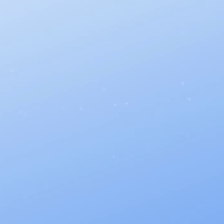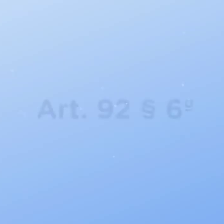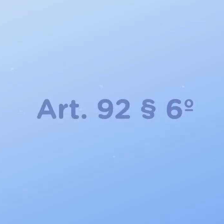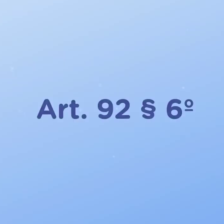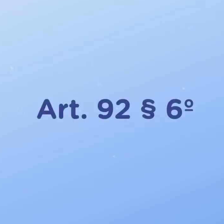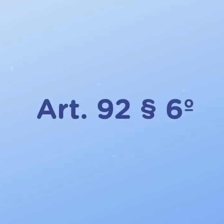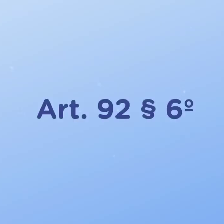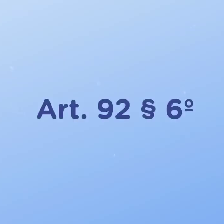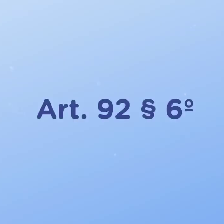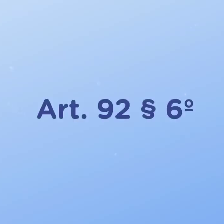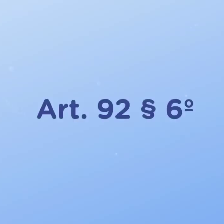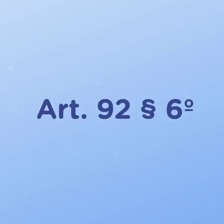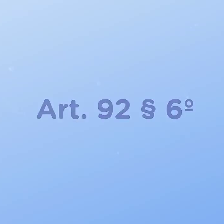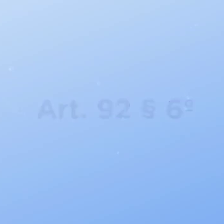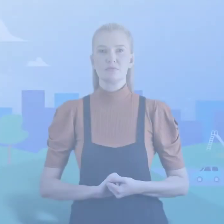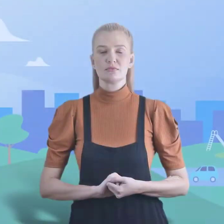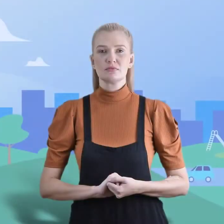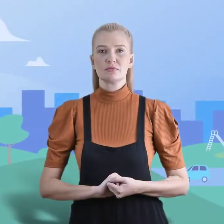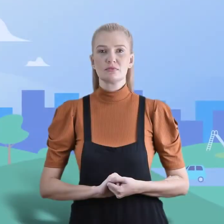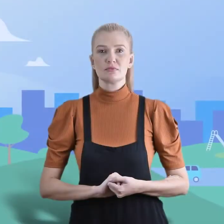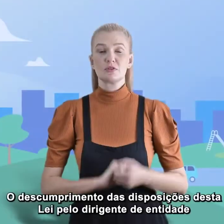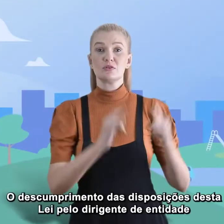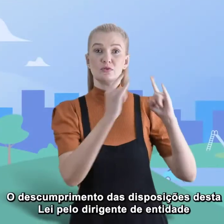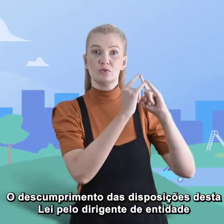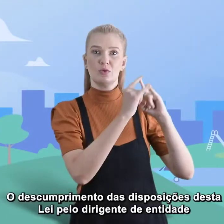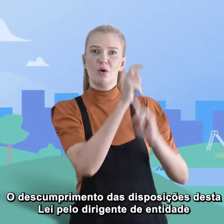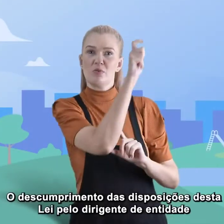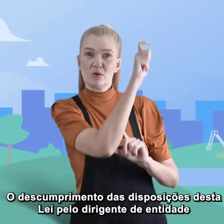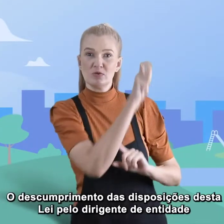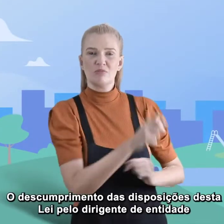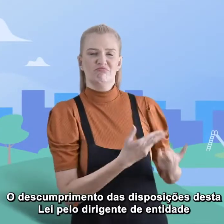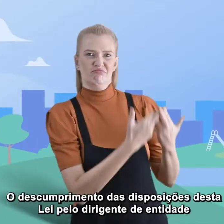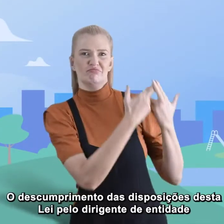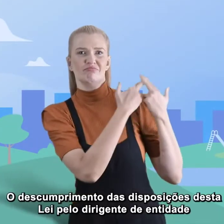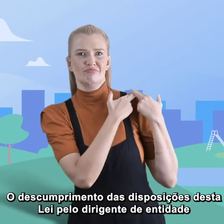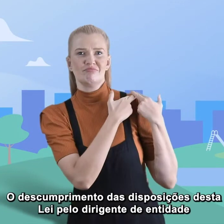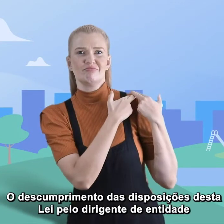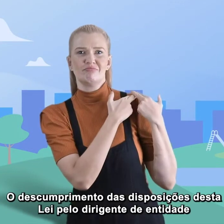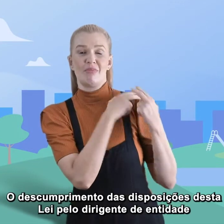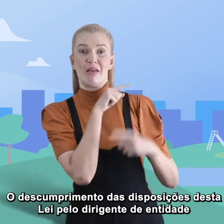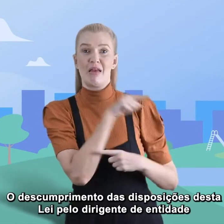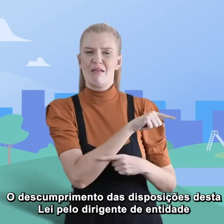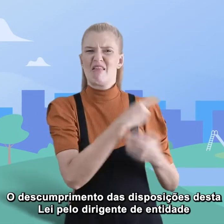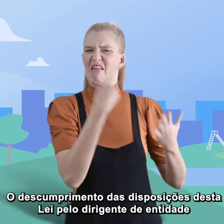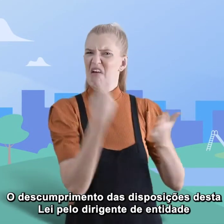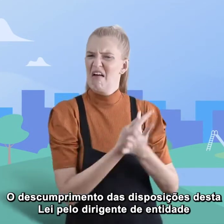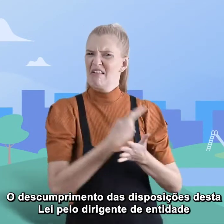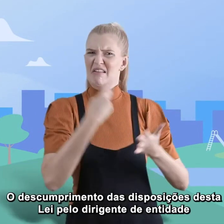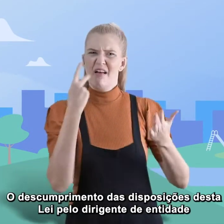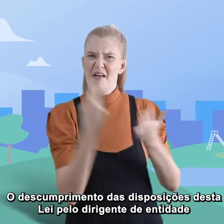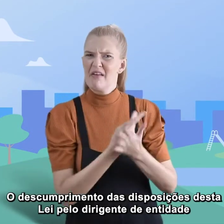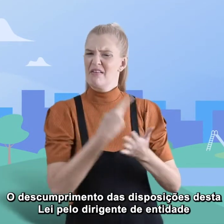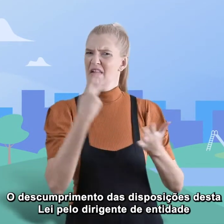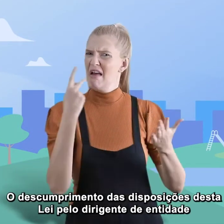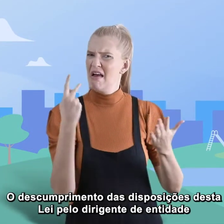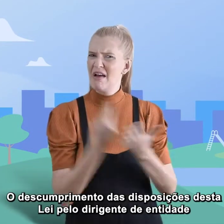Artigo 92, parágrafo 6º. O descumprimento das disposições desta lei pelo